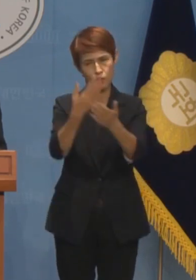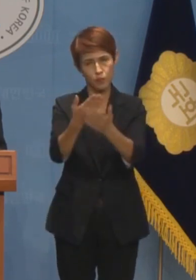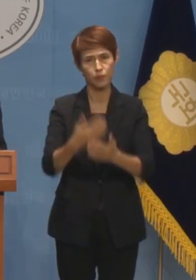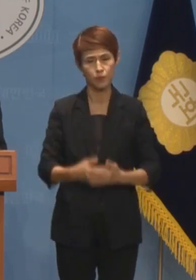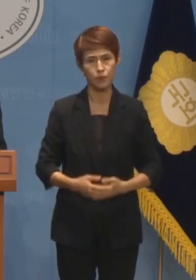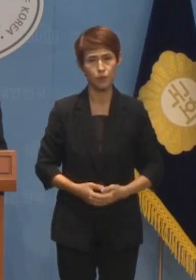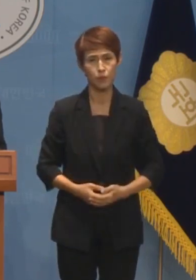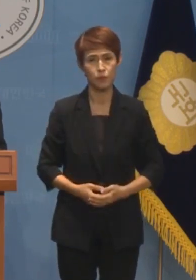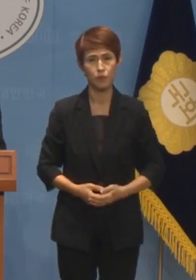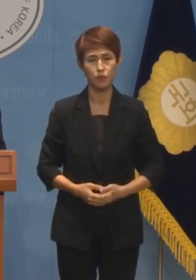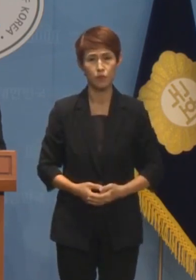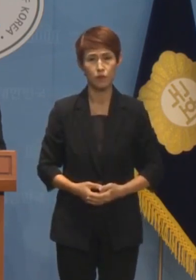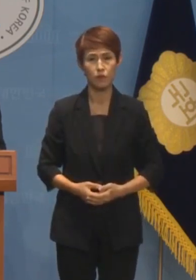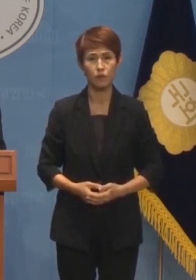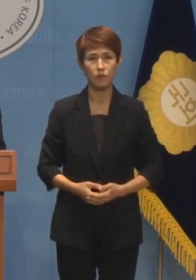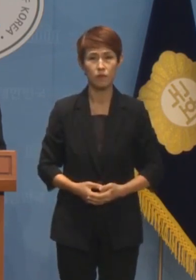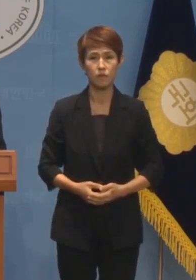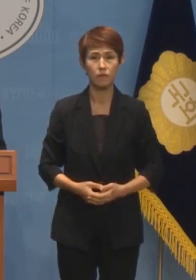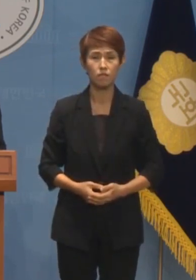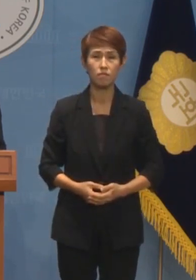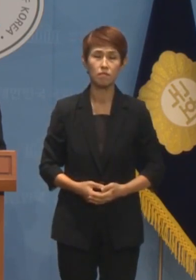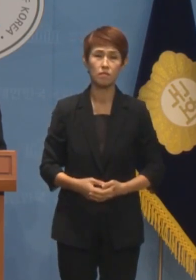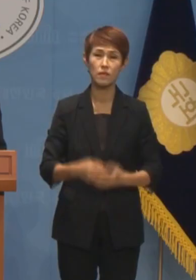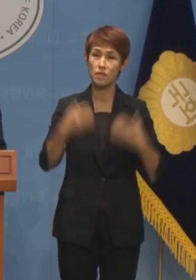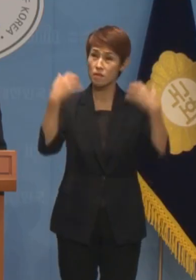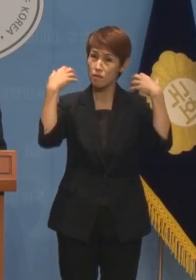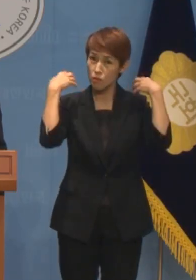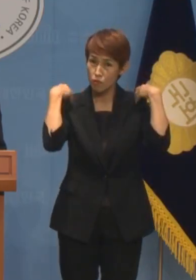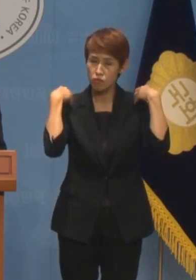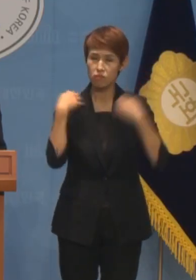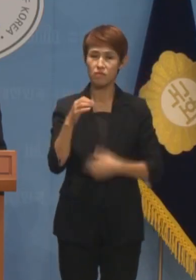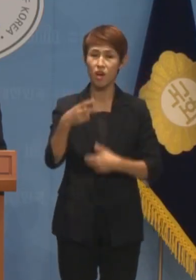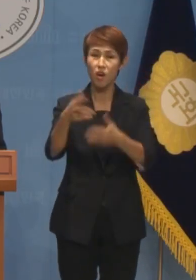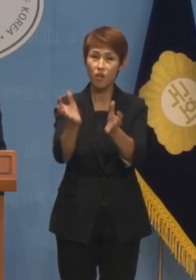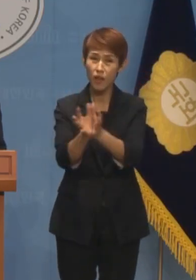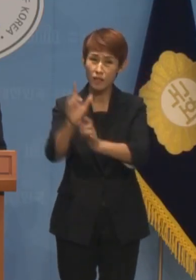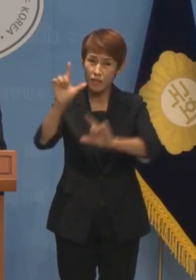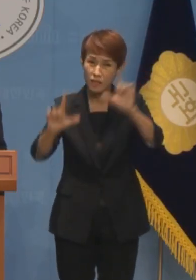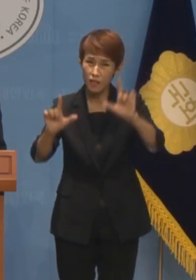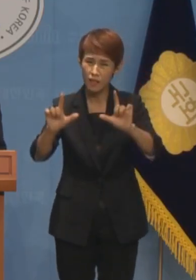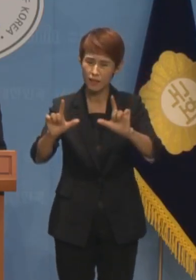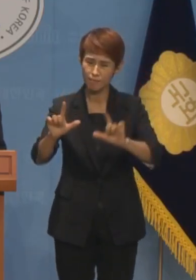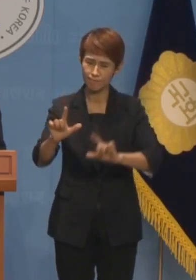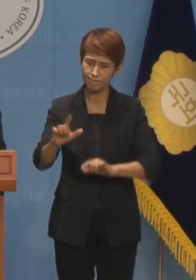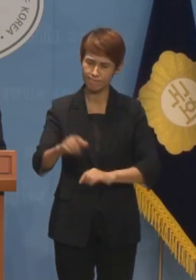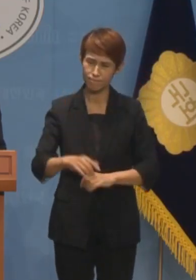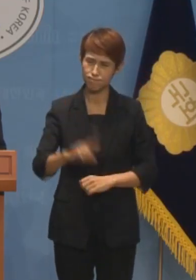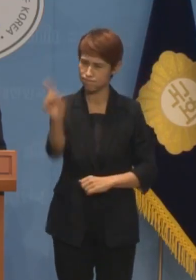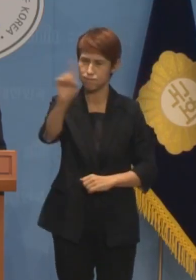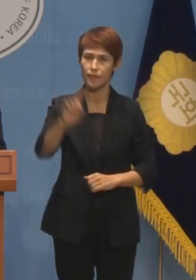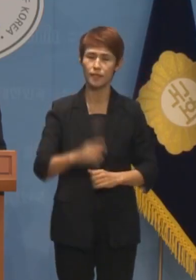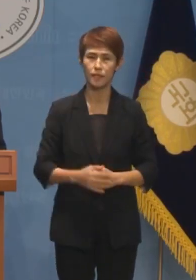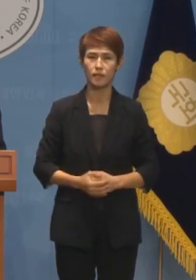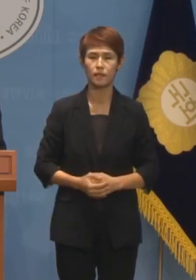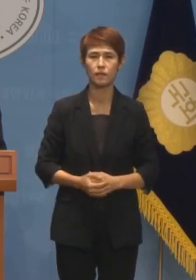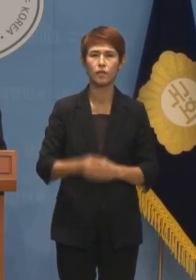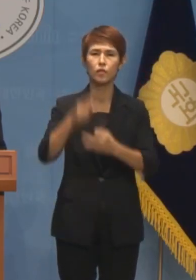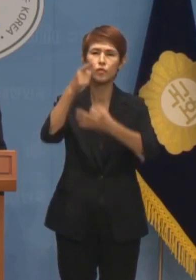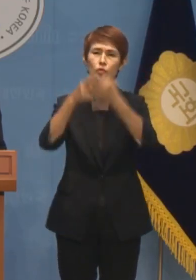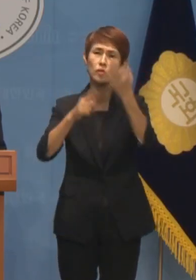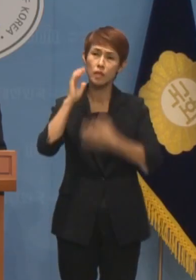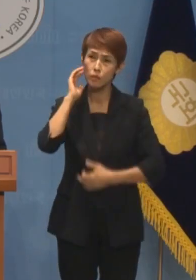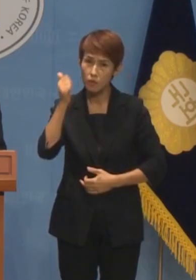이것이 국정을 책임지겠다는 정부와 여당의 자세입니까? 윤석열